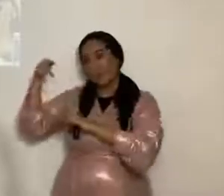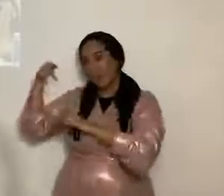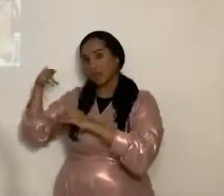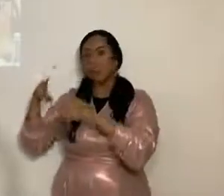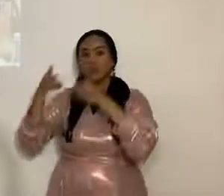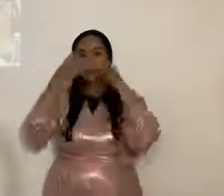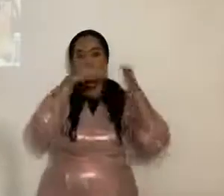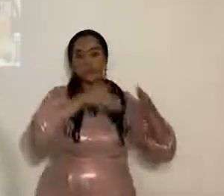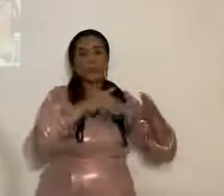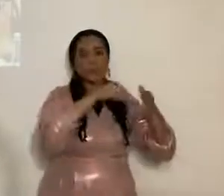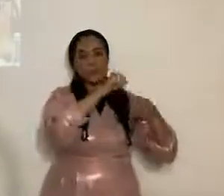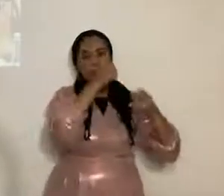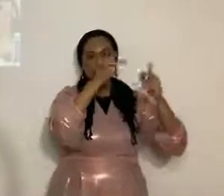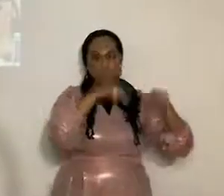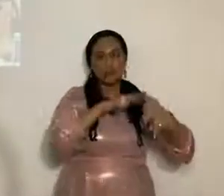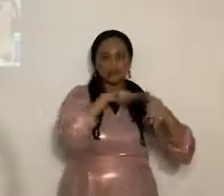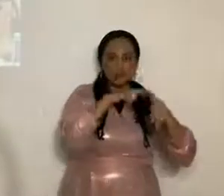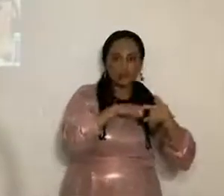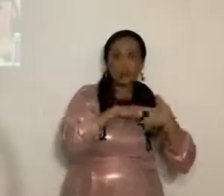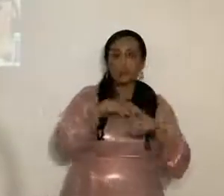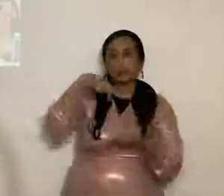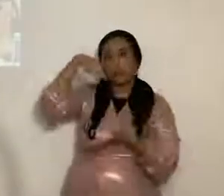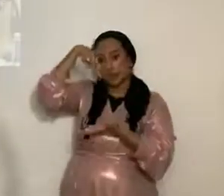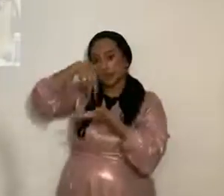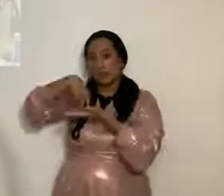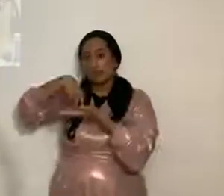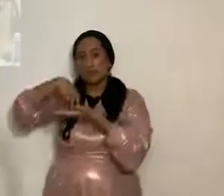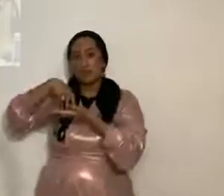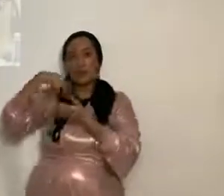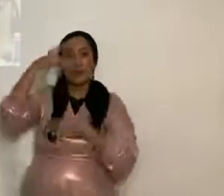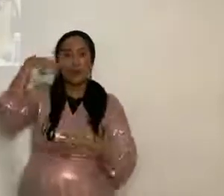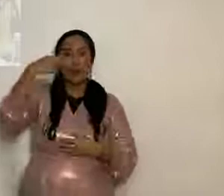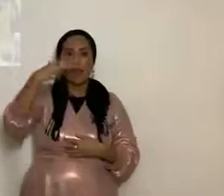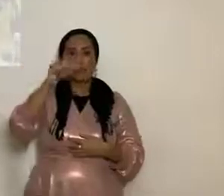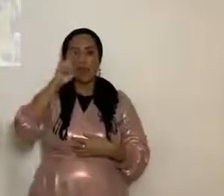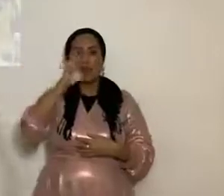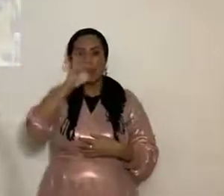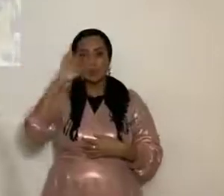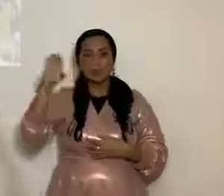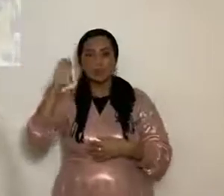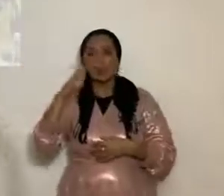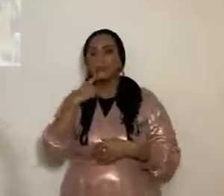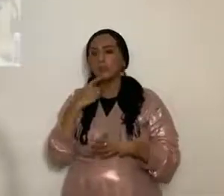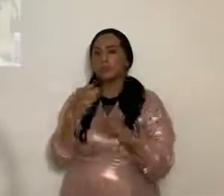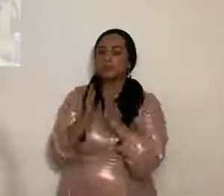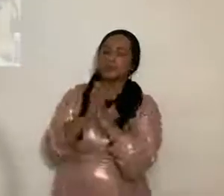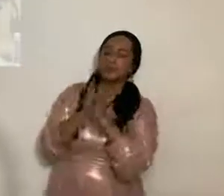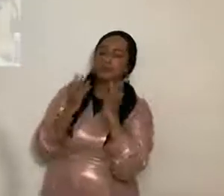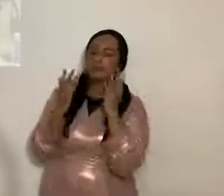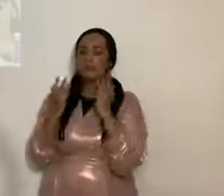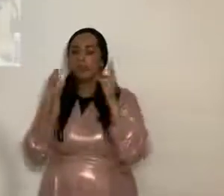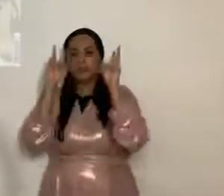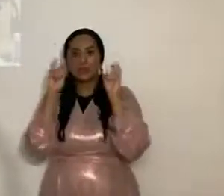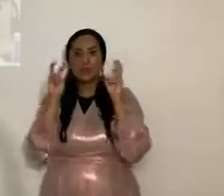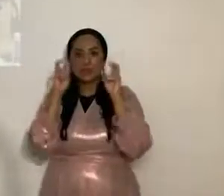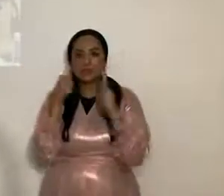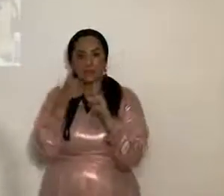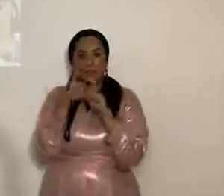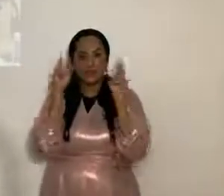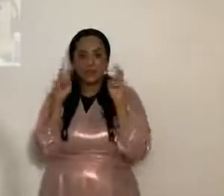otro publicano. El fariseo, puesto en pie, oraba consigo mismo. ¿Tú finges vivir en santidad? Te finges a ti